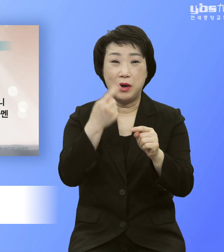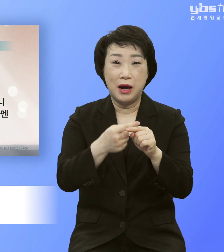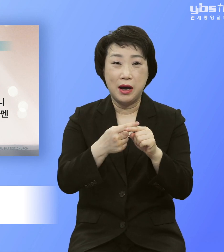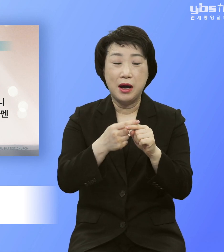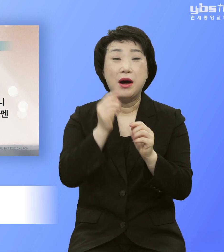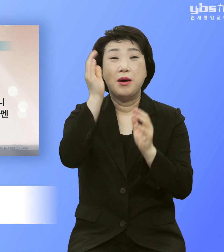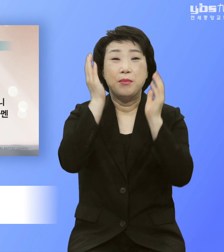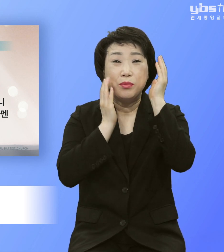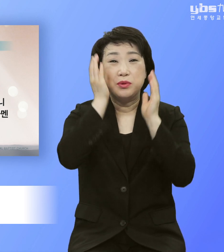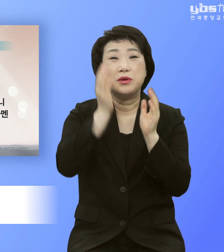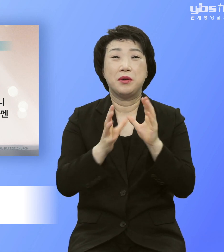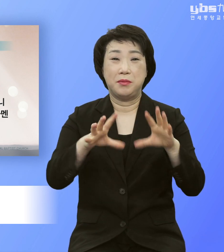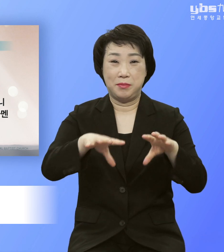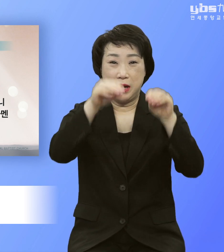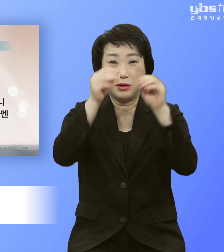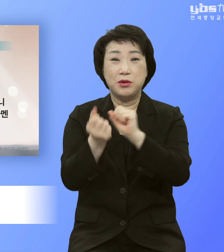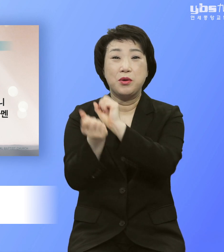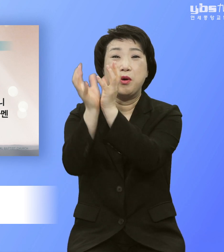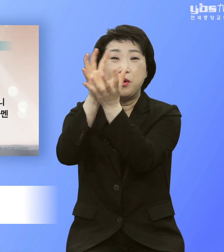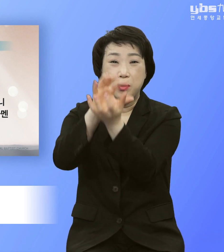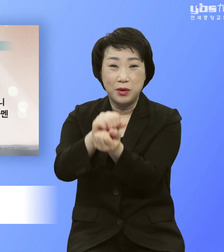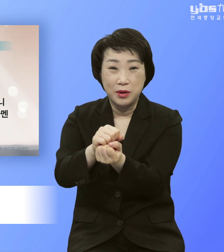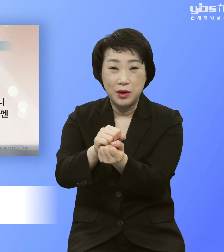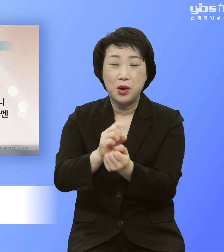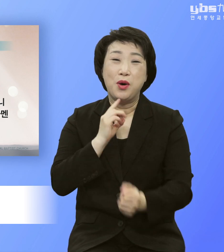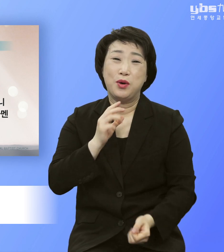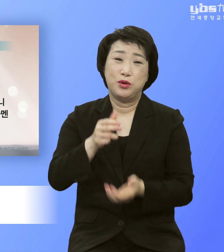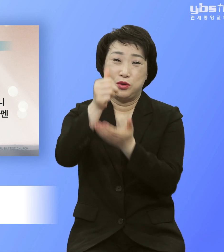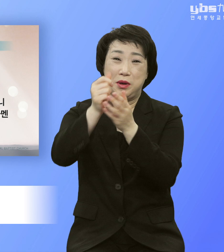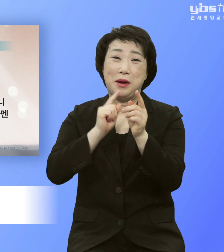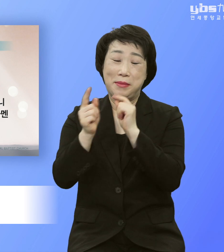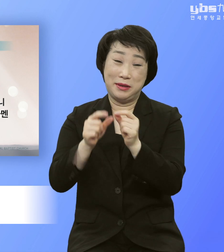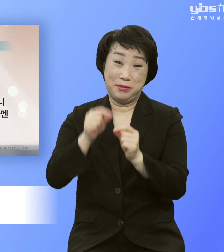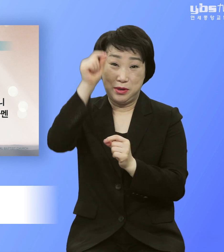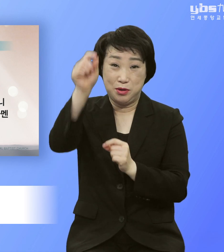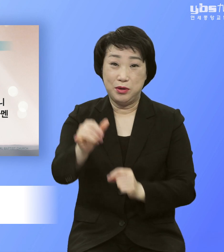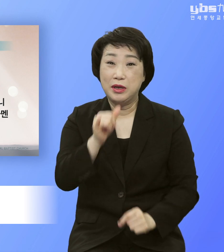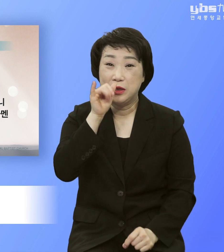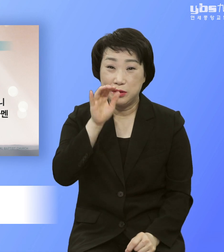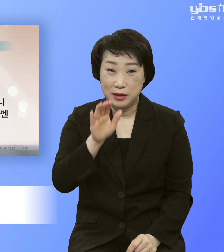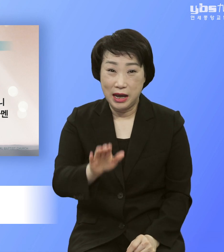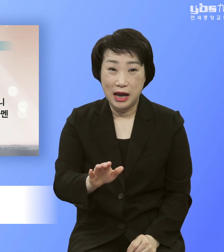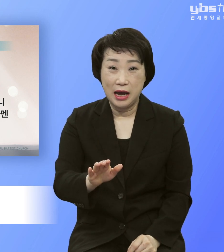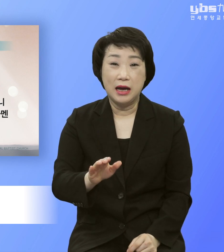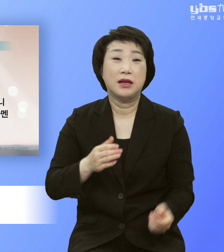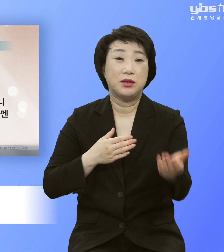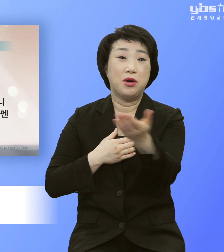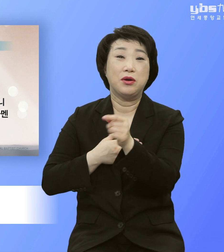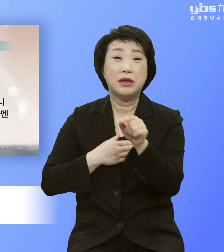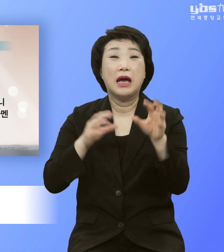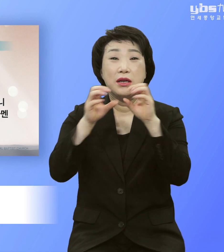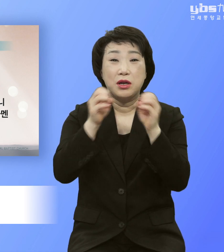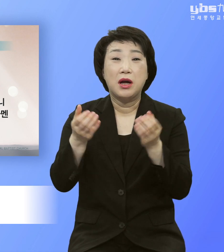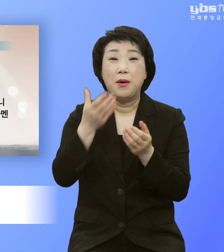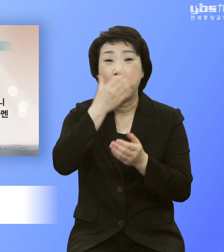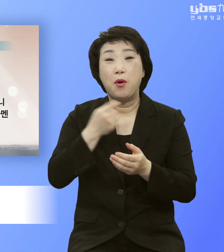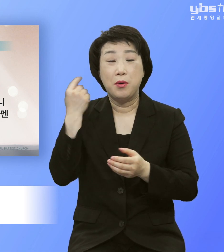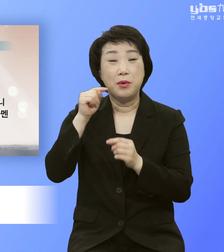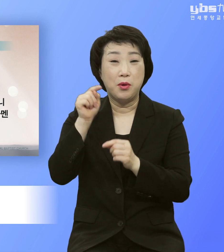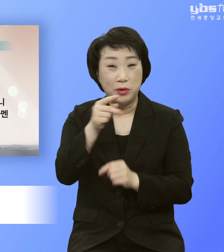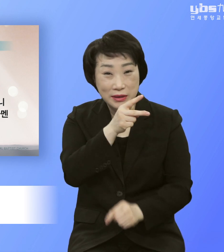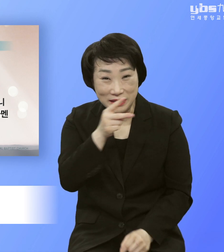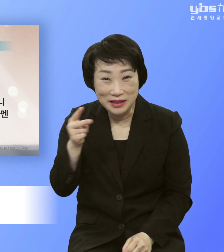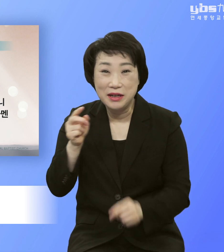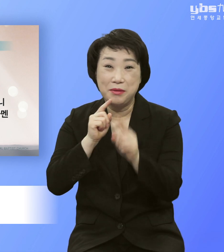꽃과 같으니 풀은 마르고 꽃은 떨어지되 오직 주의 말씀은 세세토록 있도다 하였으니